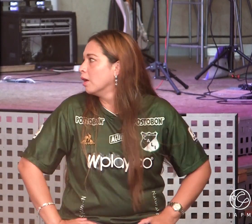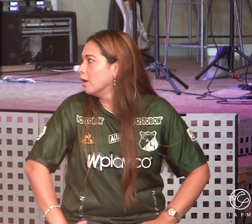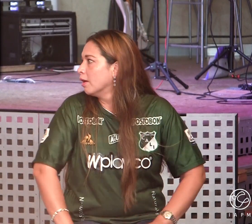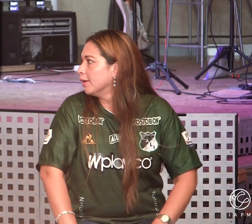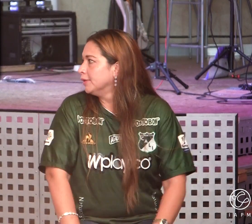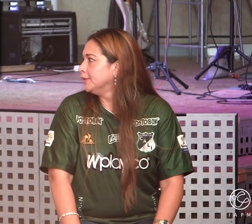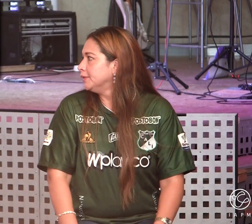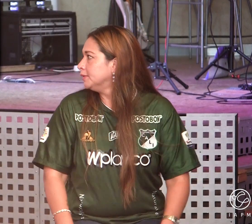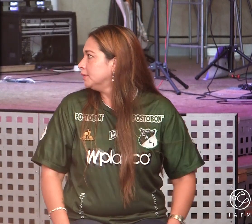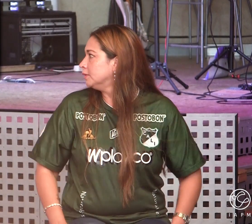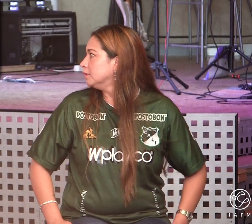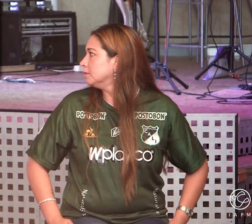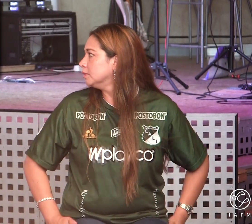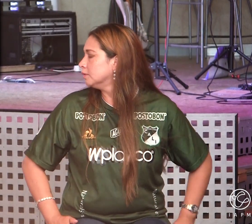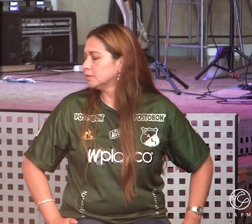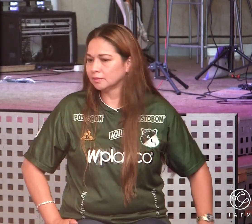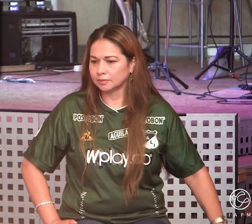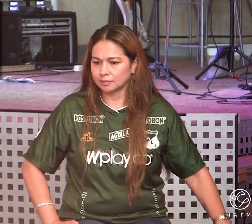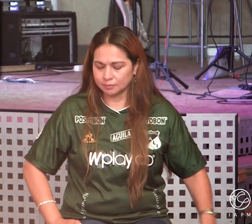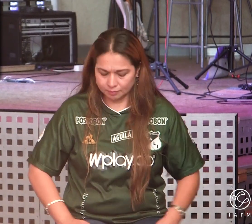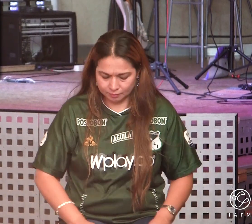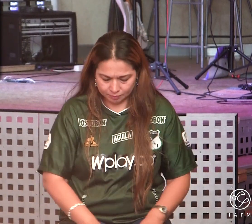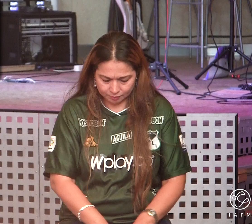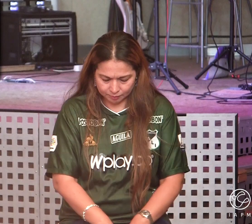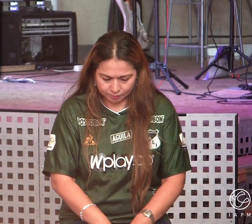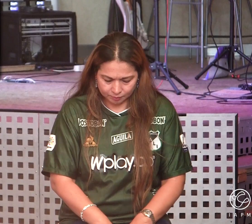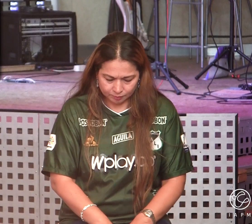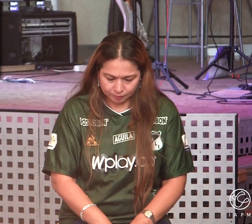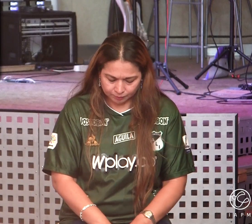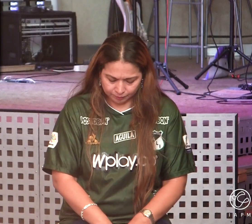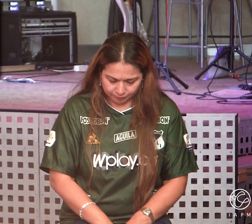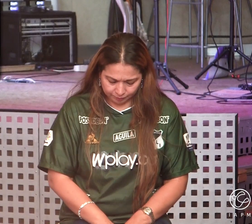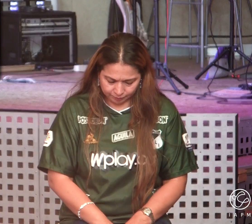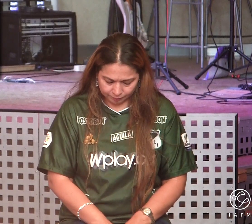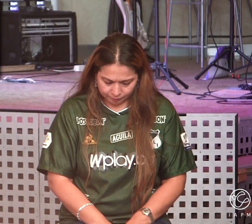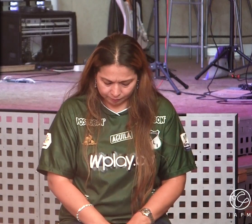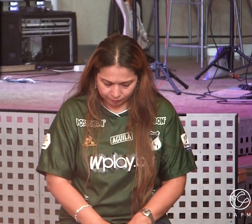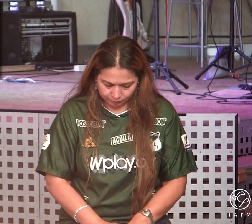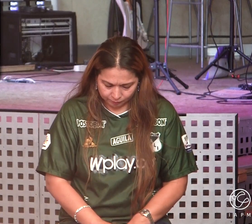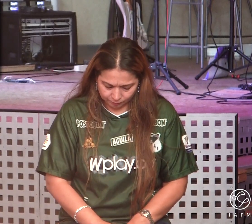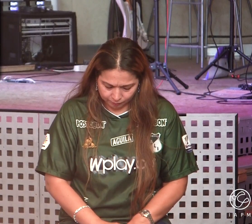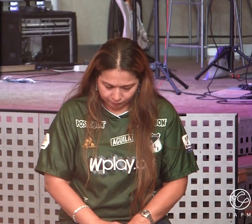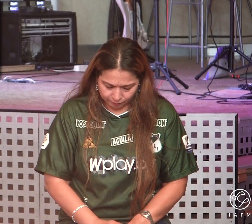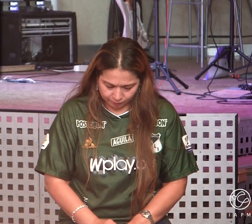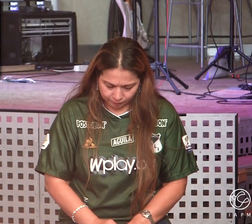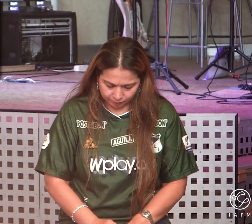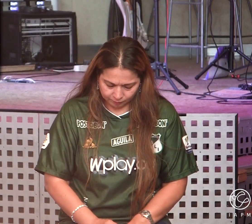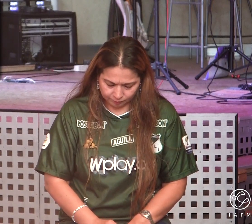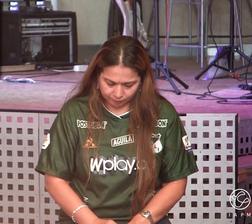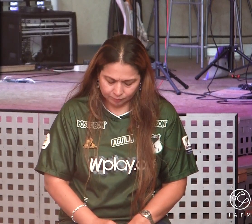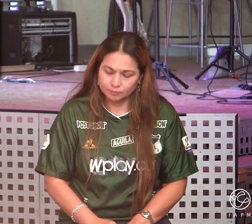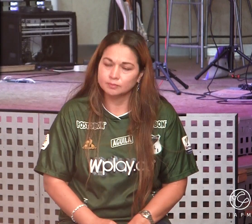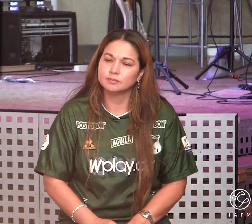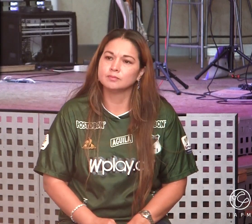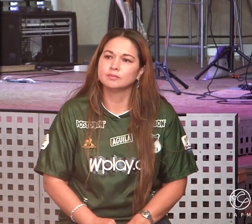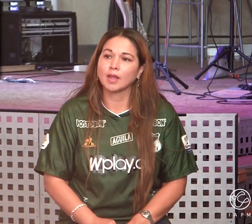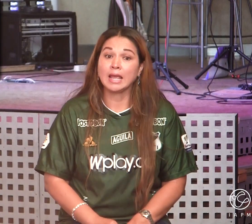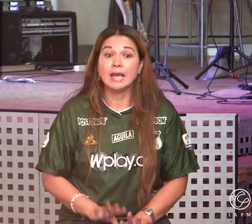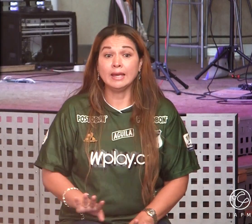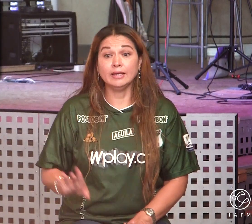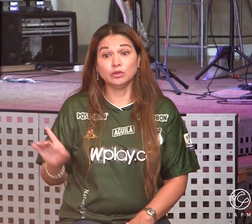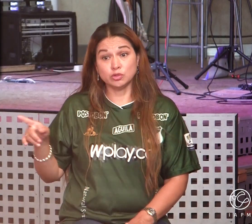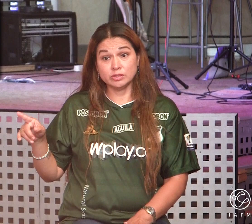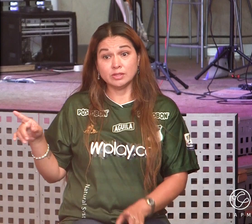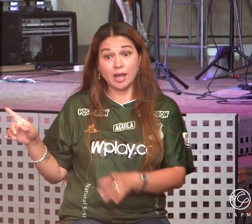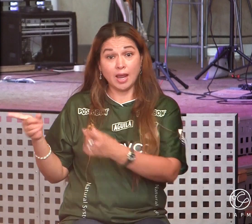broma también, ¿no? Y eso en España por supuesto que no sucede. Me preguntó el hombre, me dice: voy a hacer una pregunta para